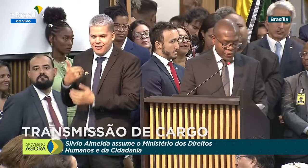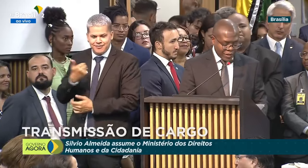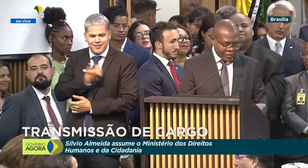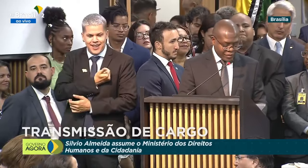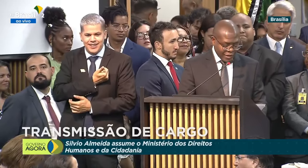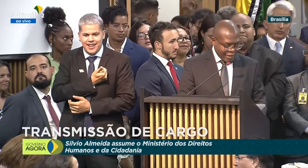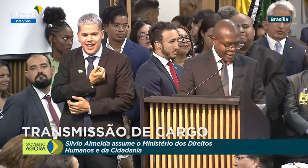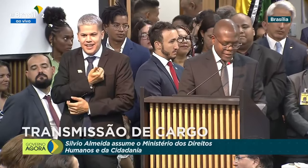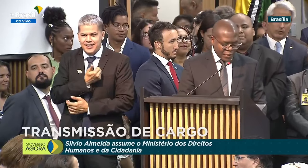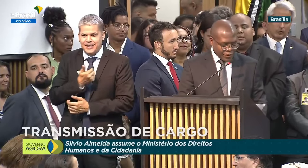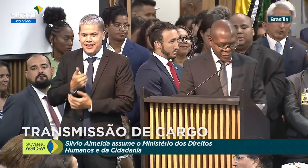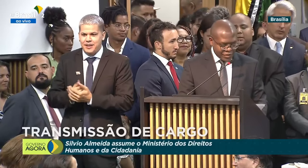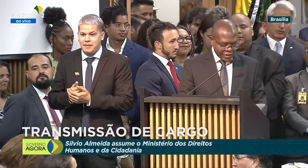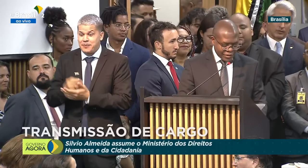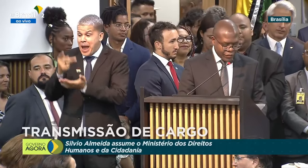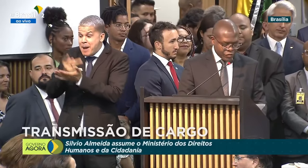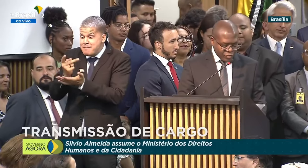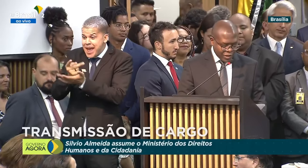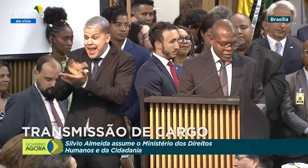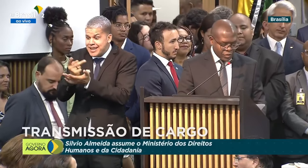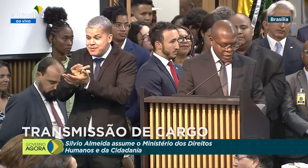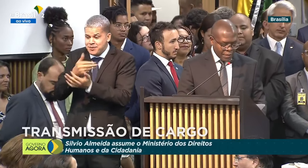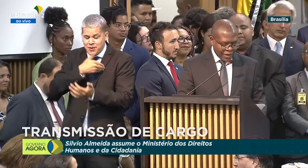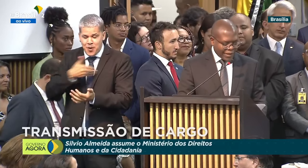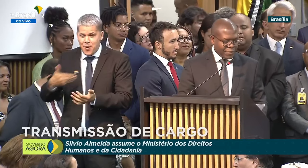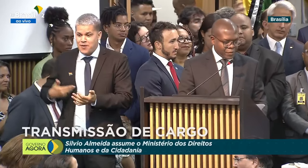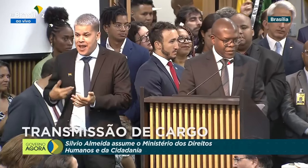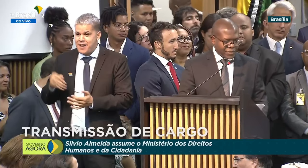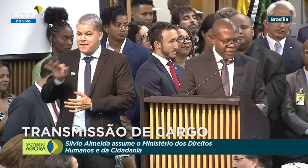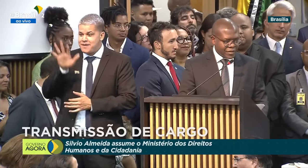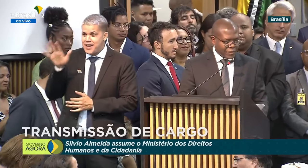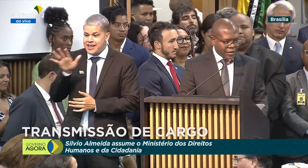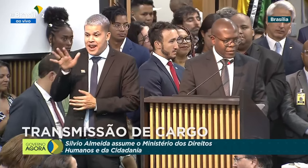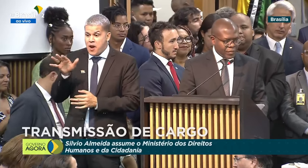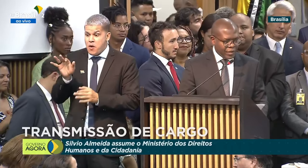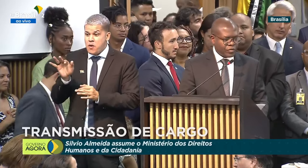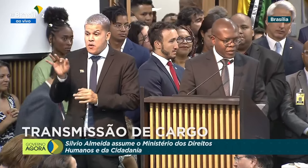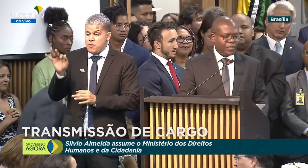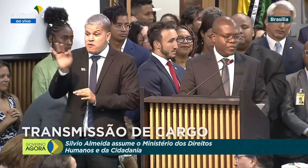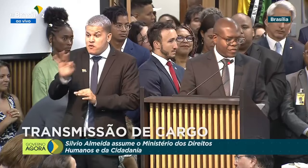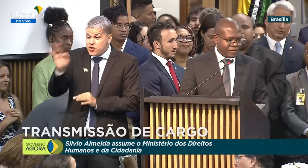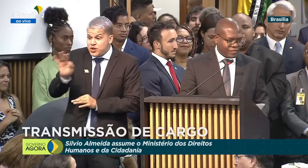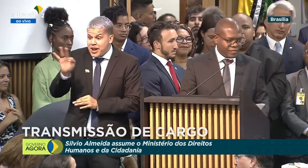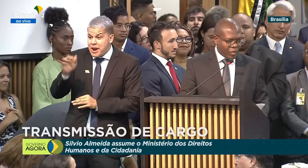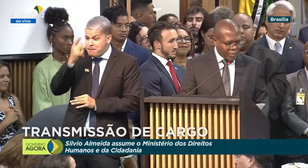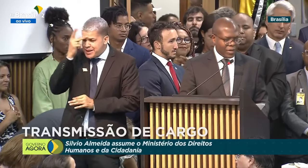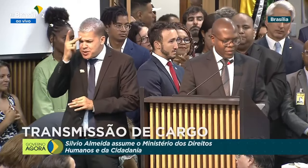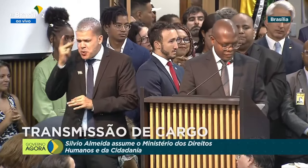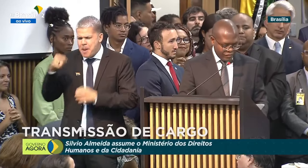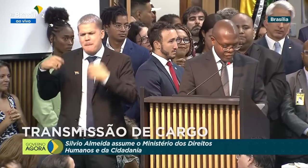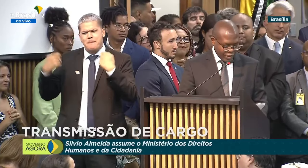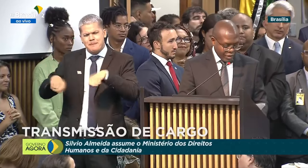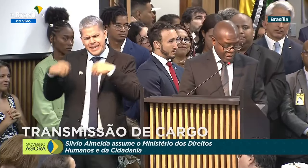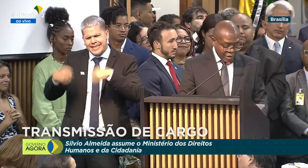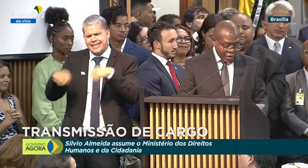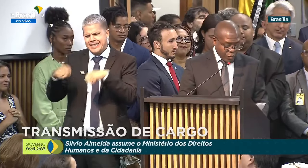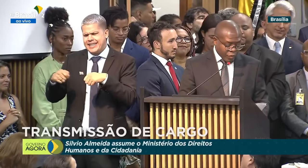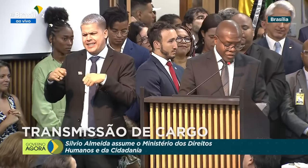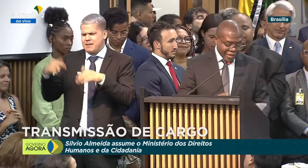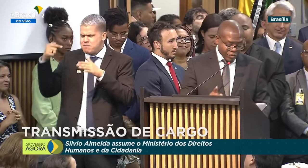administração pública desse país e essa mesma administração funcionando para que mais precisa Ministro Vinícius meu amigo